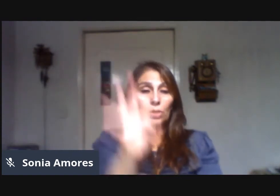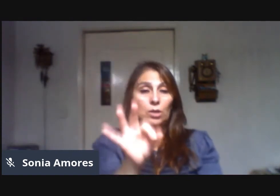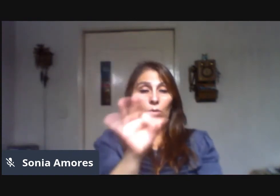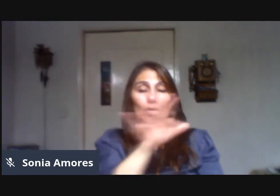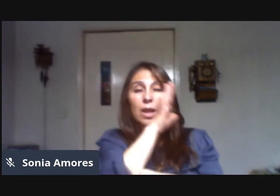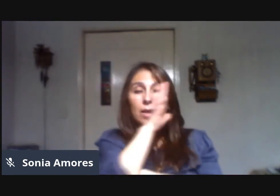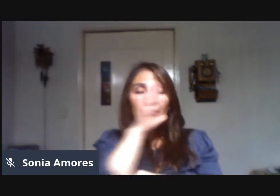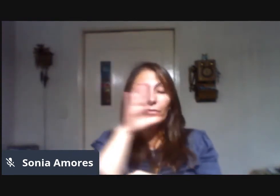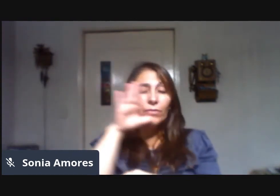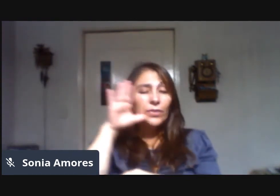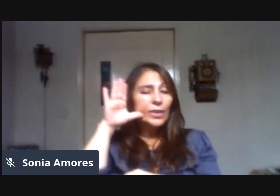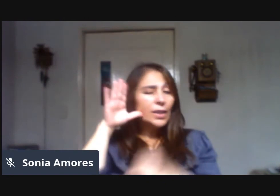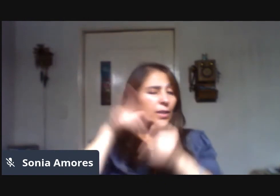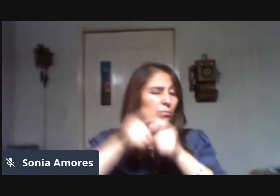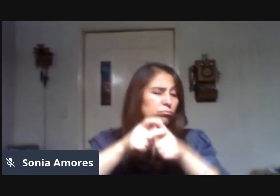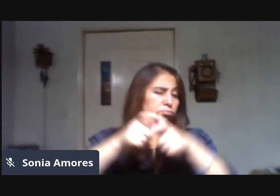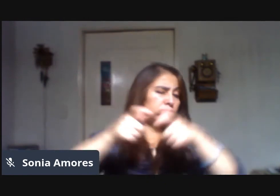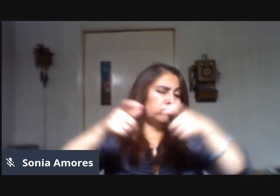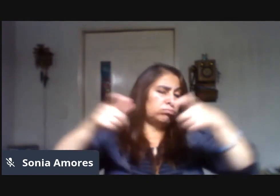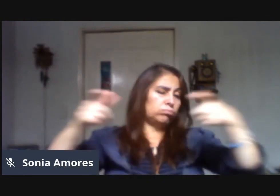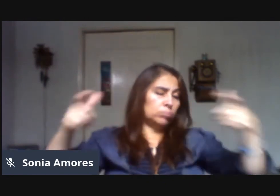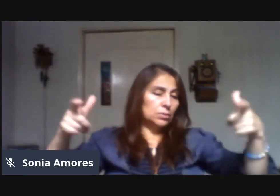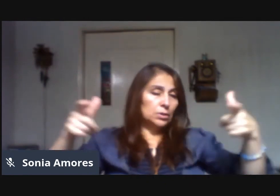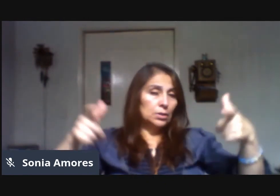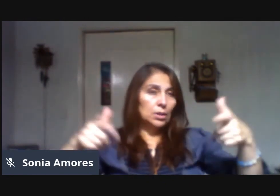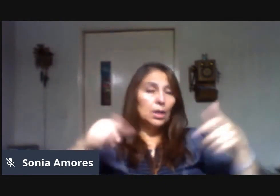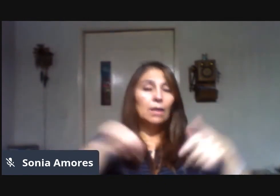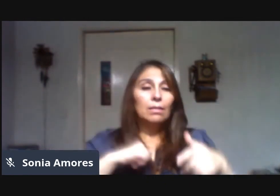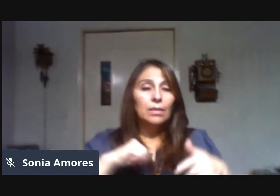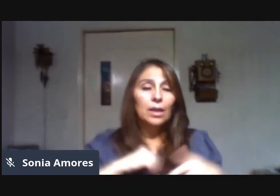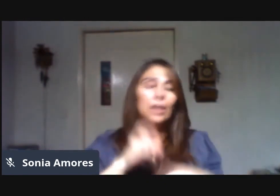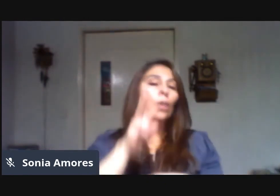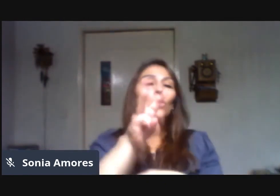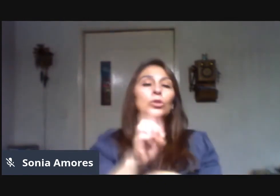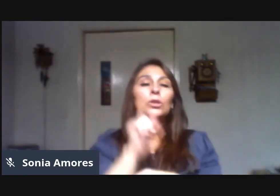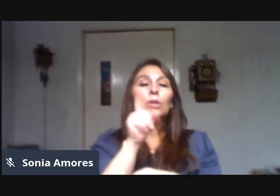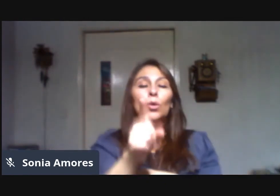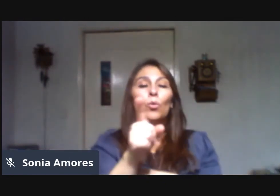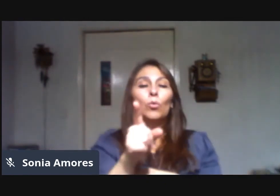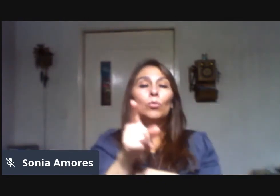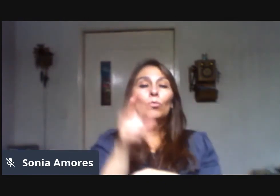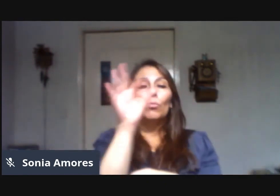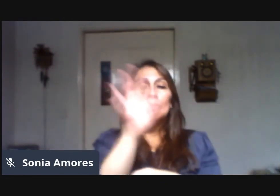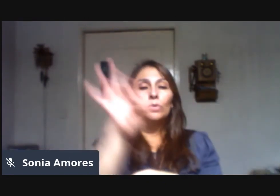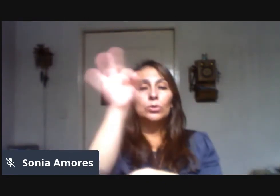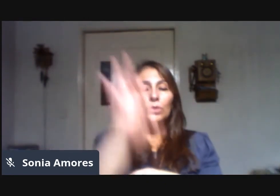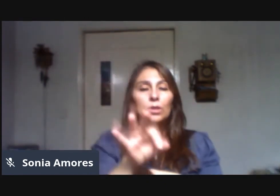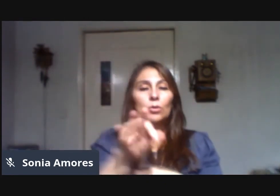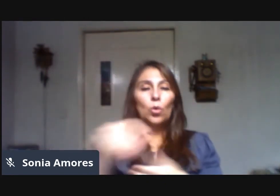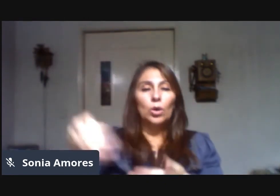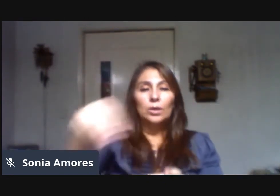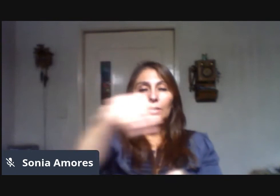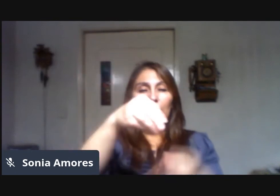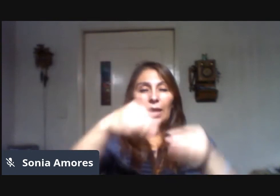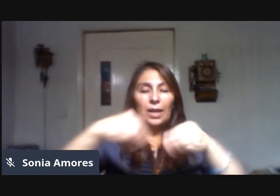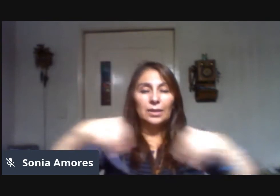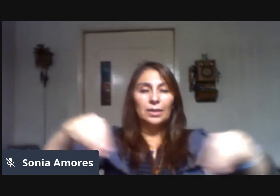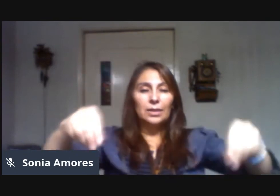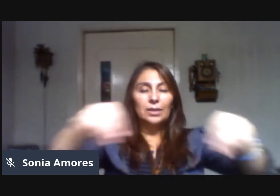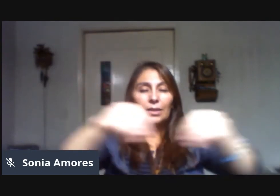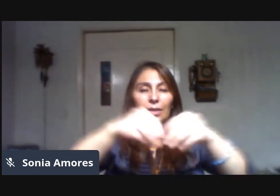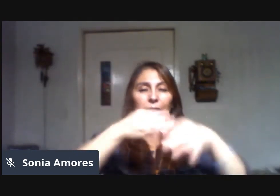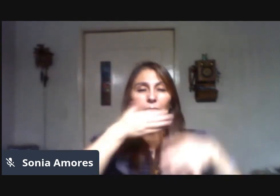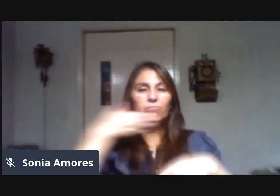grandes ocupan el 81% de las tierras, de las mejores tierras del país. Y no